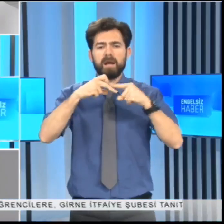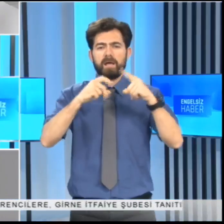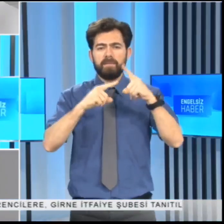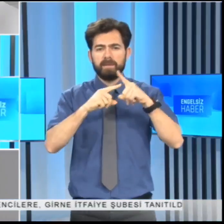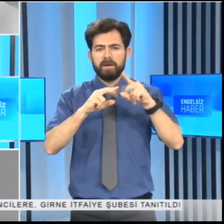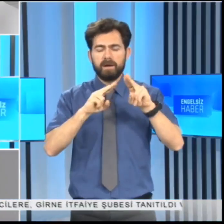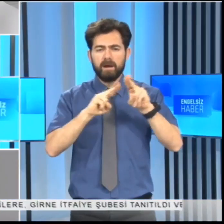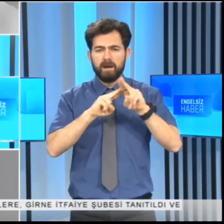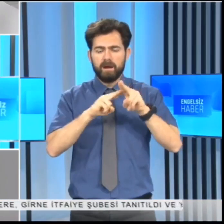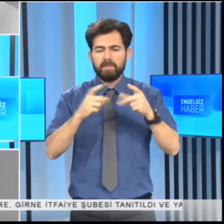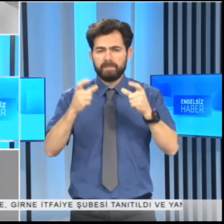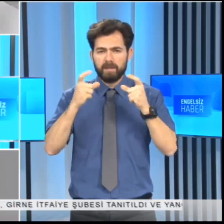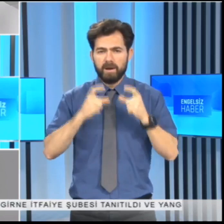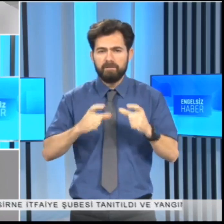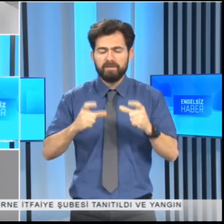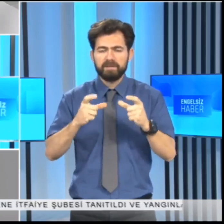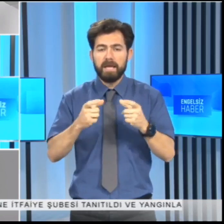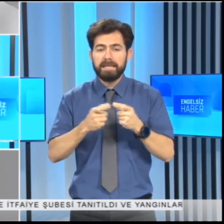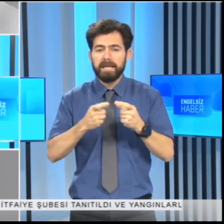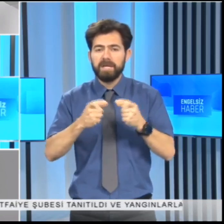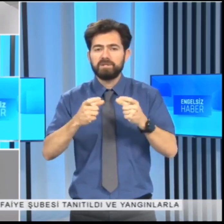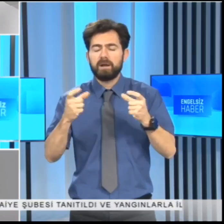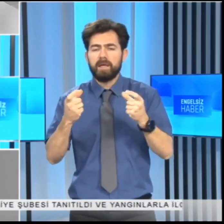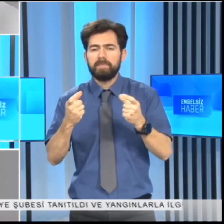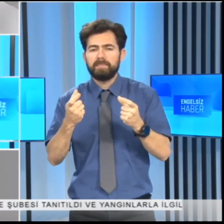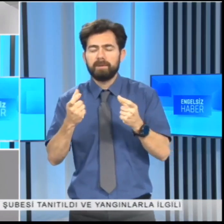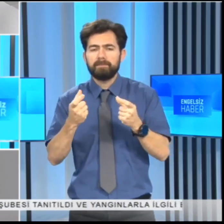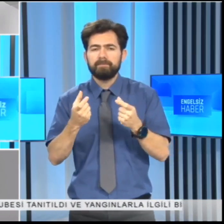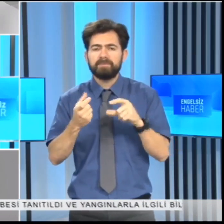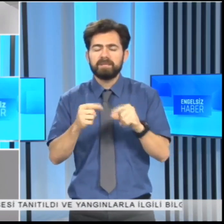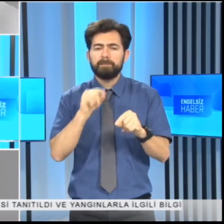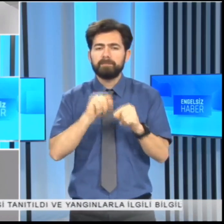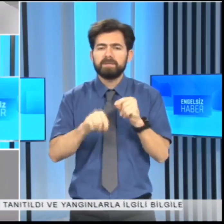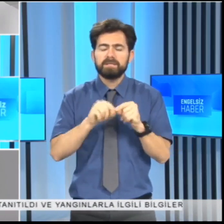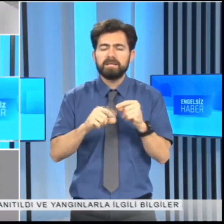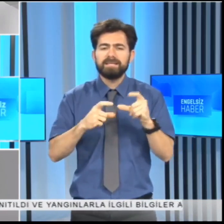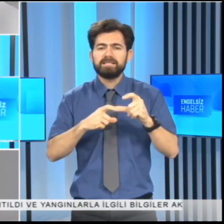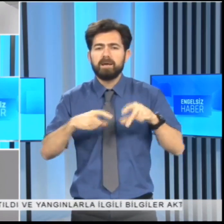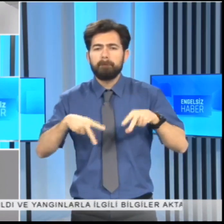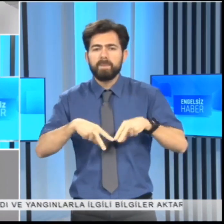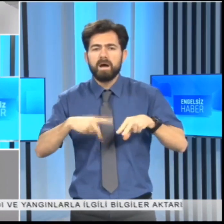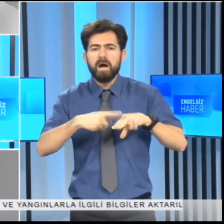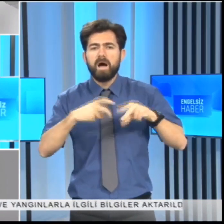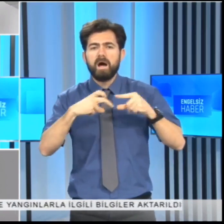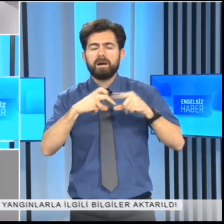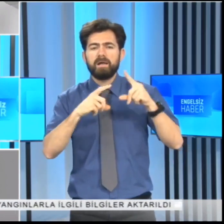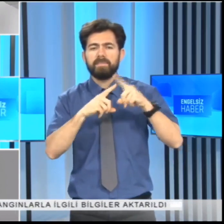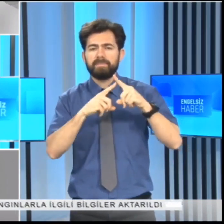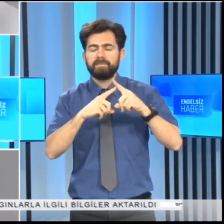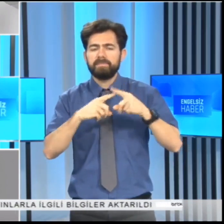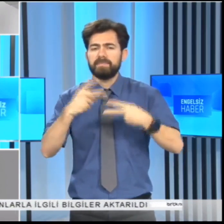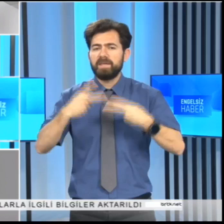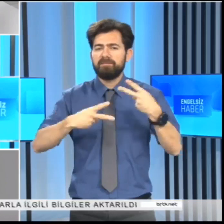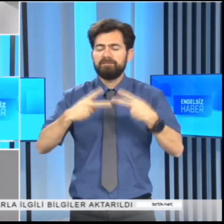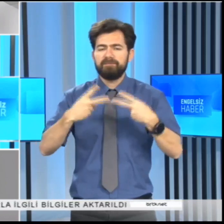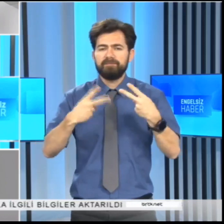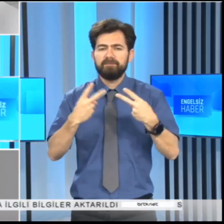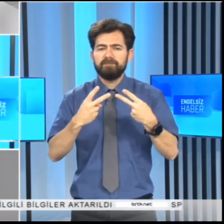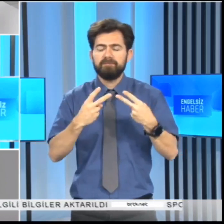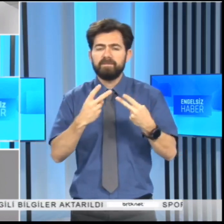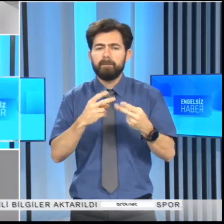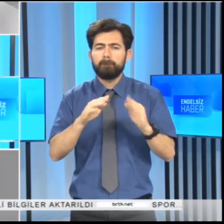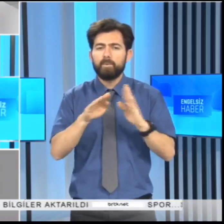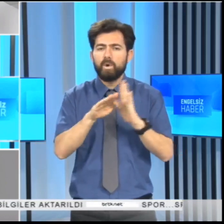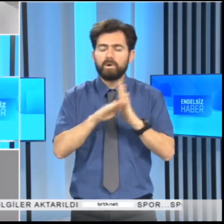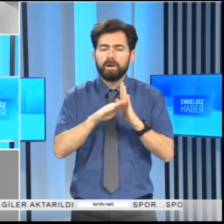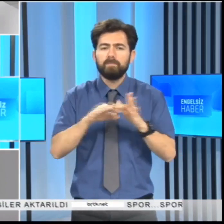Bayrak Radyo Televizyon Kurumu tarafından geliştirilen Kuzey Kıbrıs Smart TV uygulaması artık